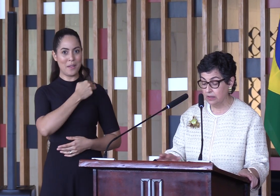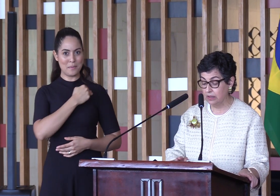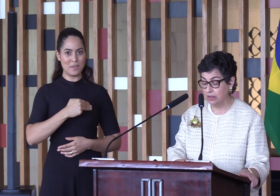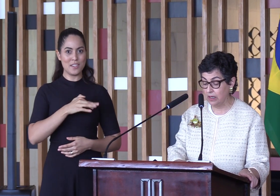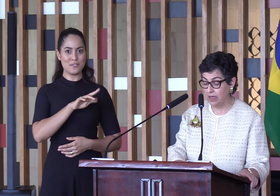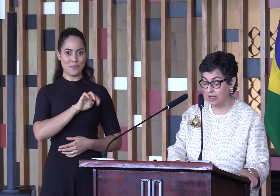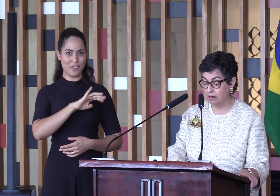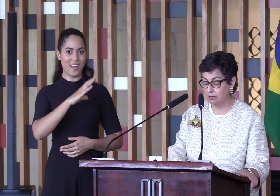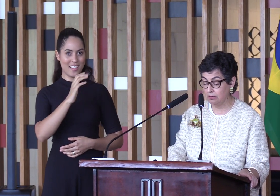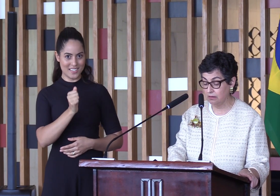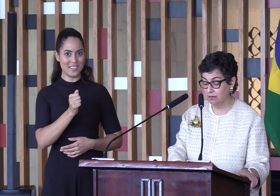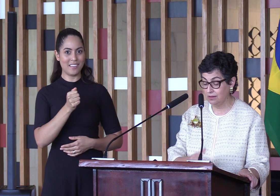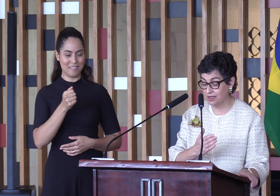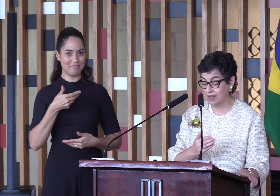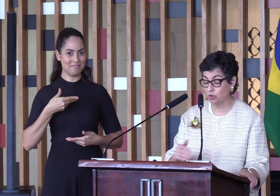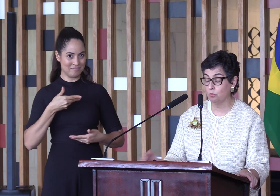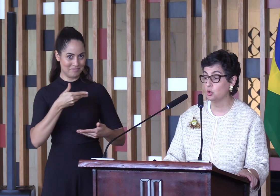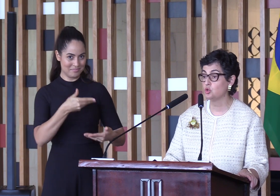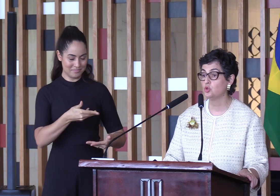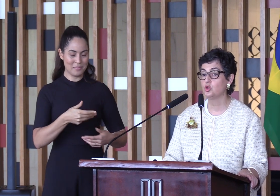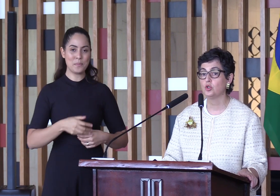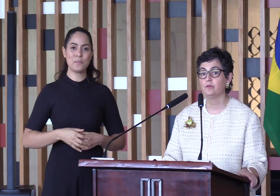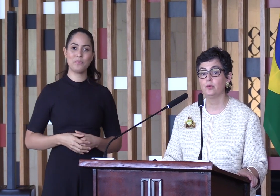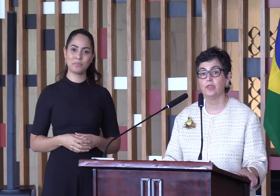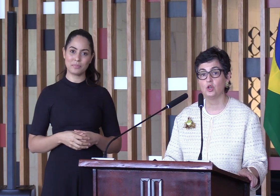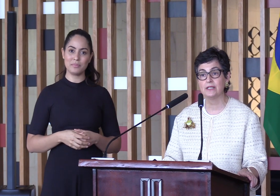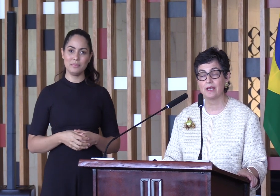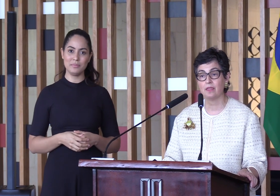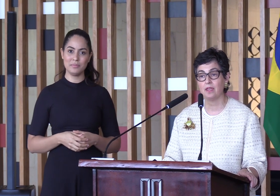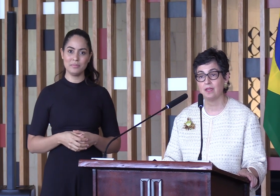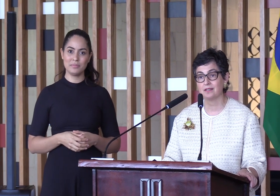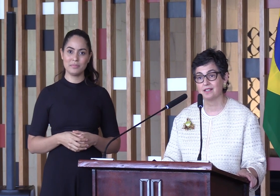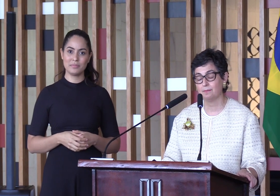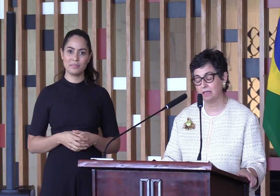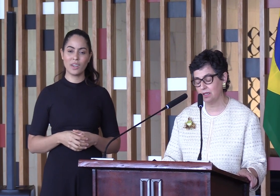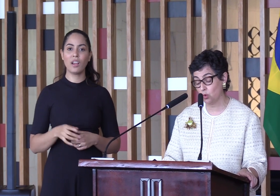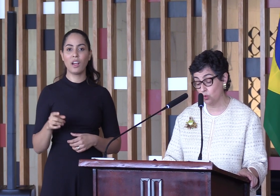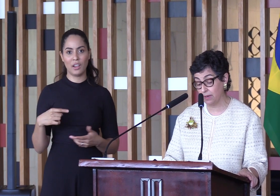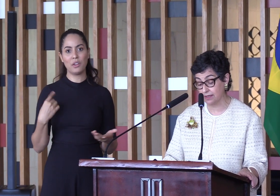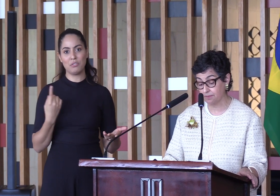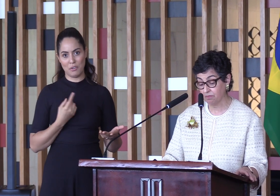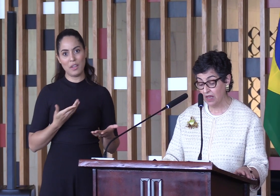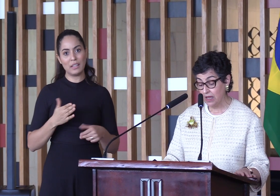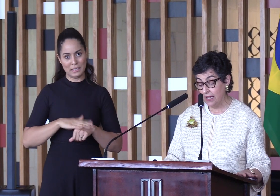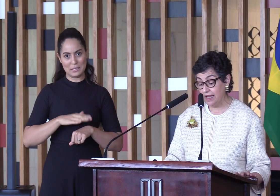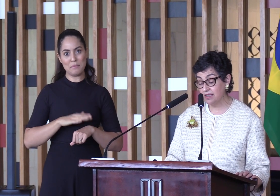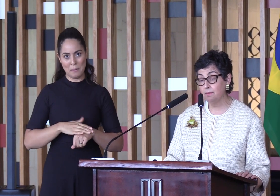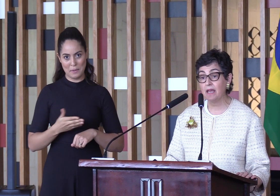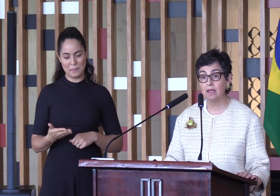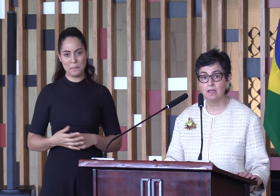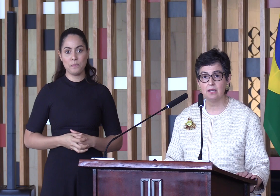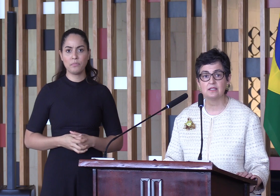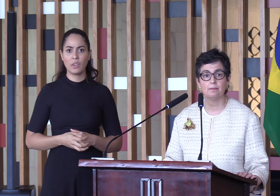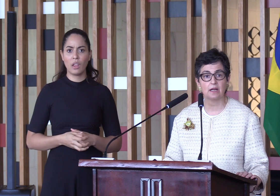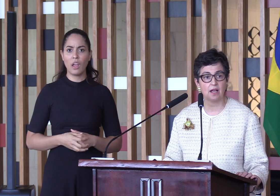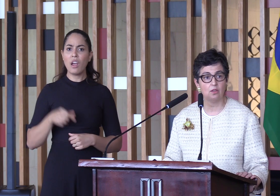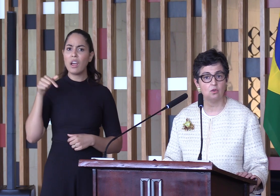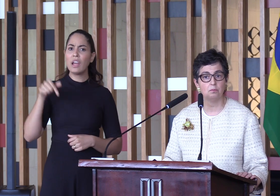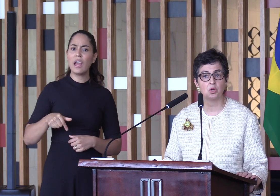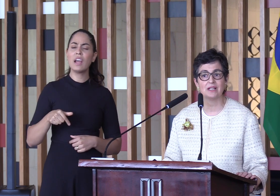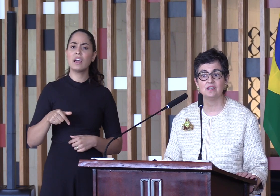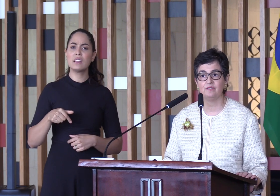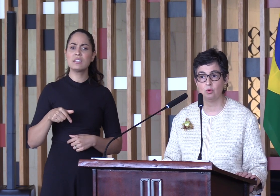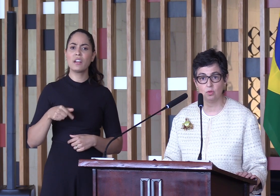desde que tomou suas funções há escasamente um mês. Este viaje está